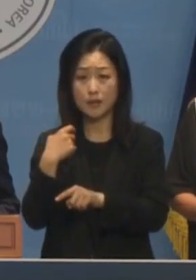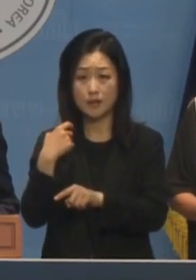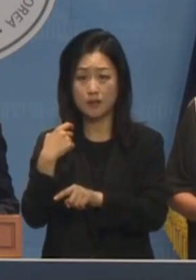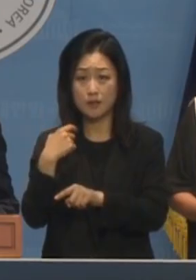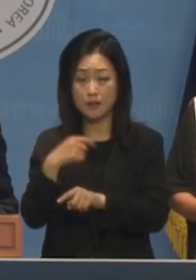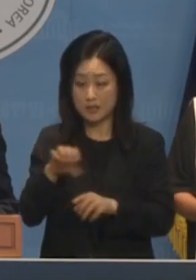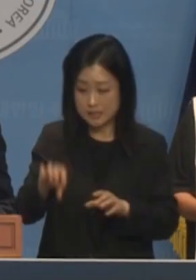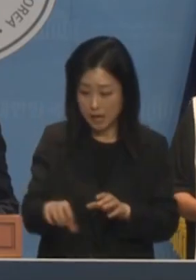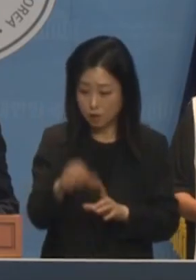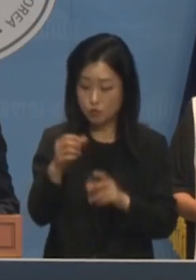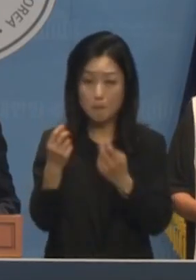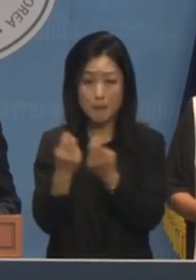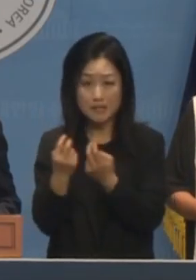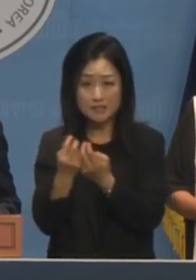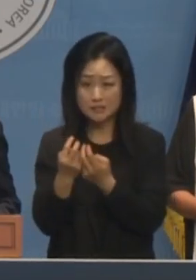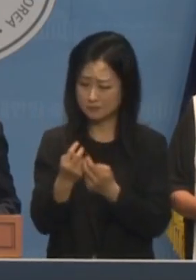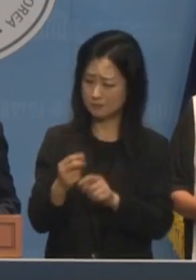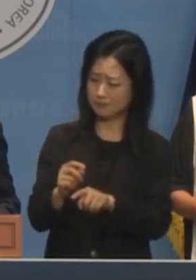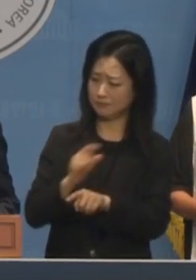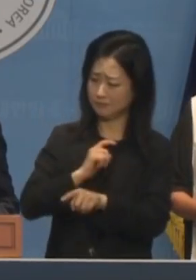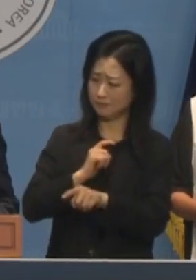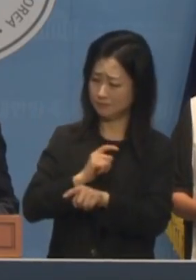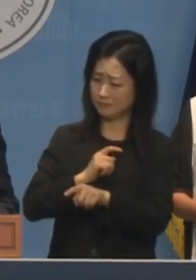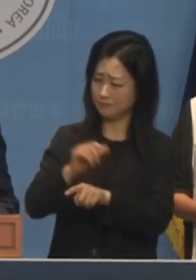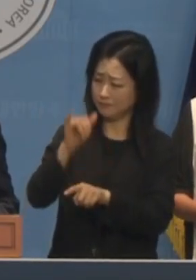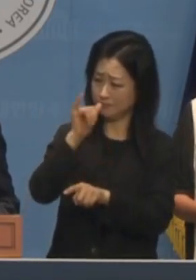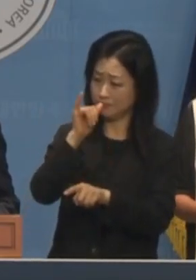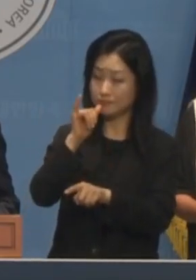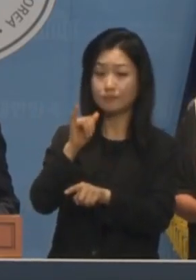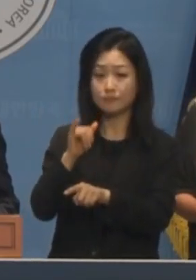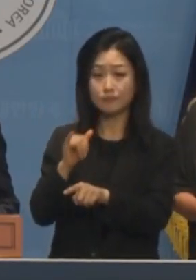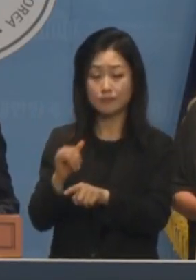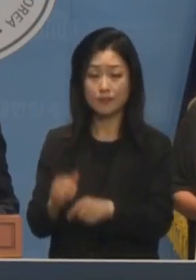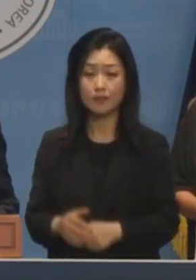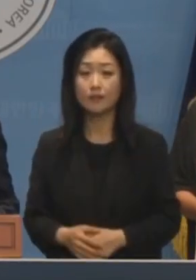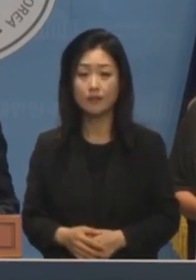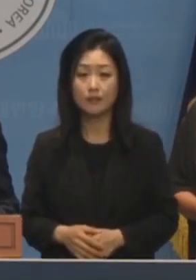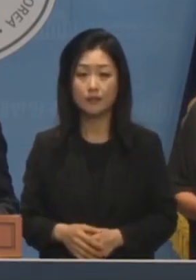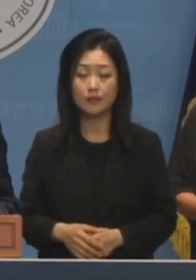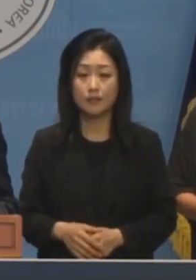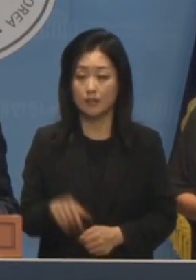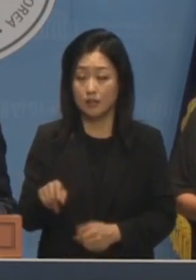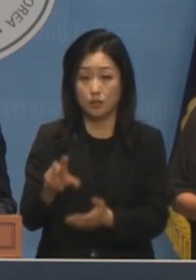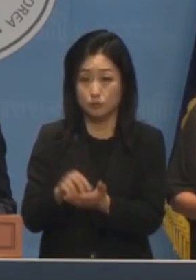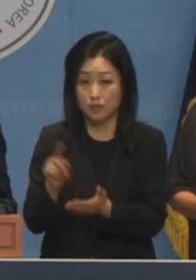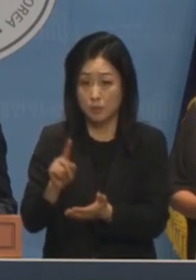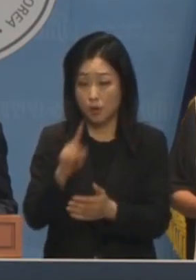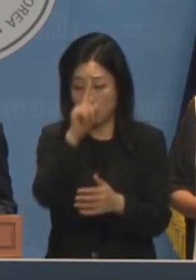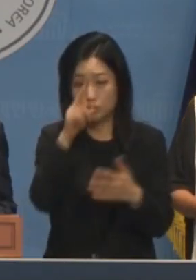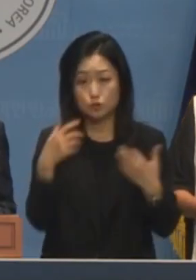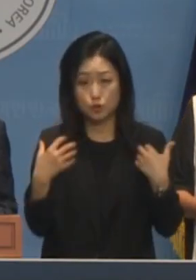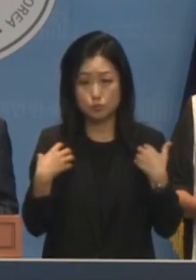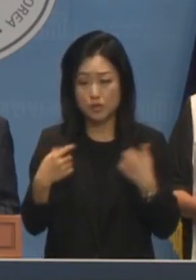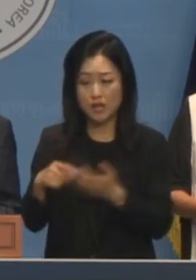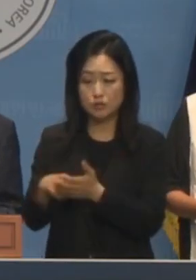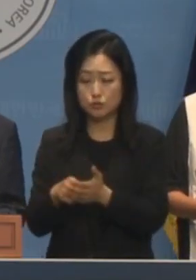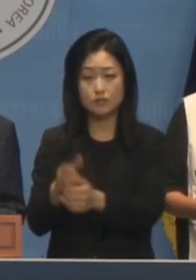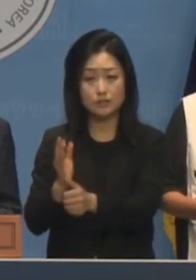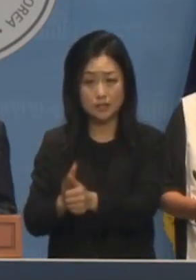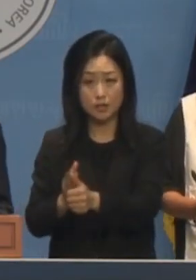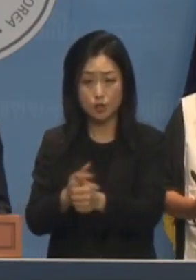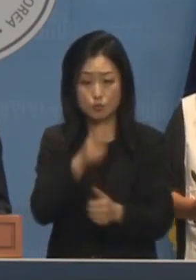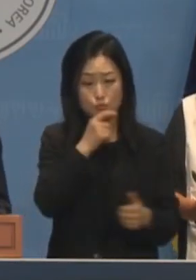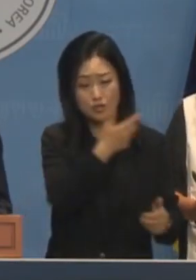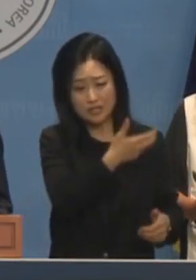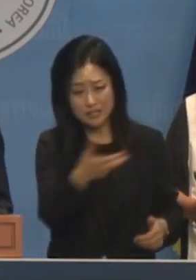채수 방식 등에 대한 적정성에 의구심을 갖게 한다. 문제는 정부의 의지에 있다. 물을